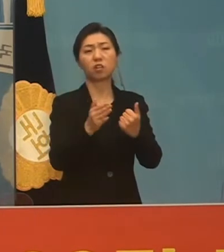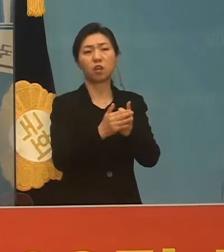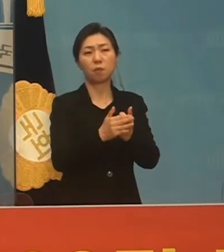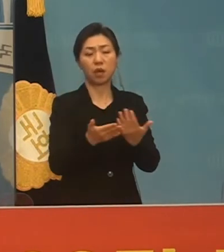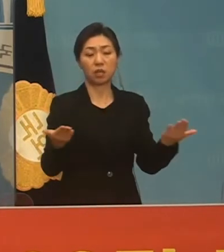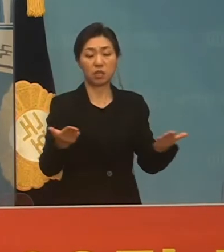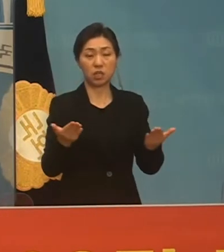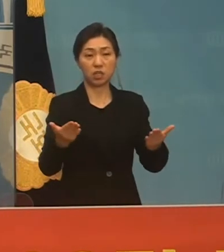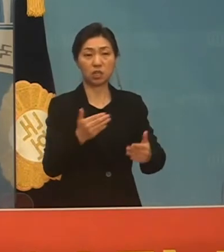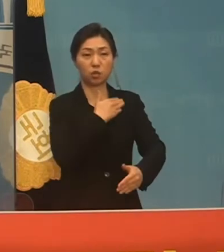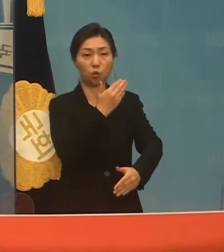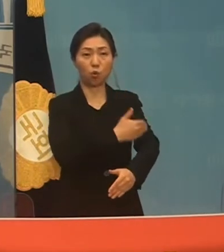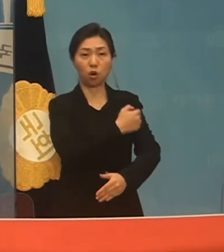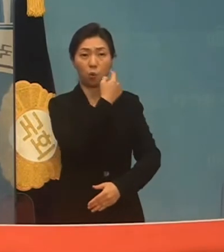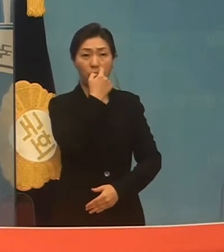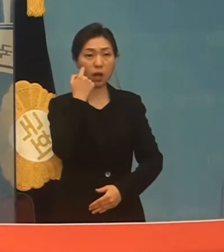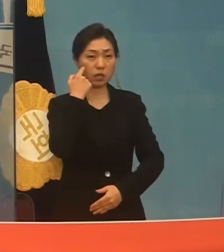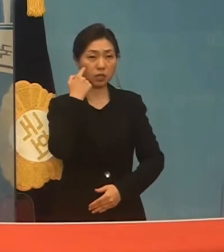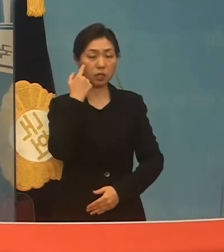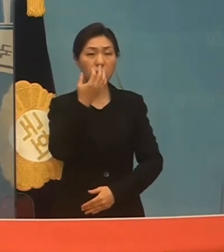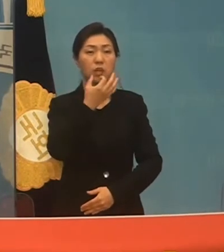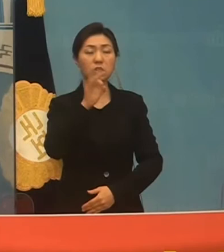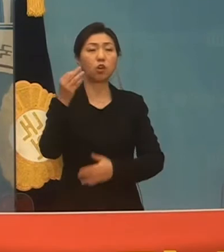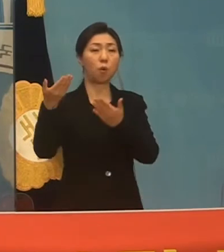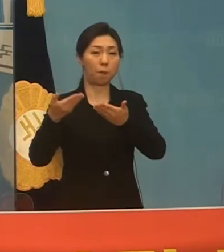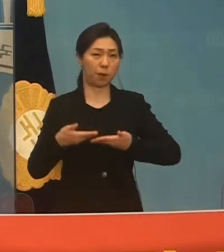받았다는 것입니다. 또